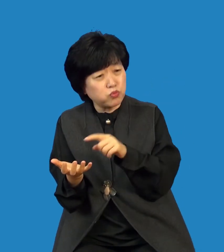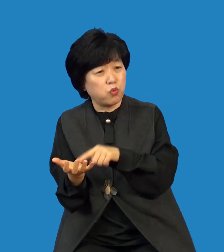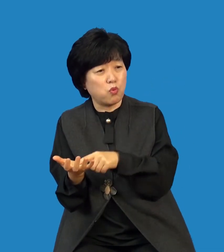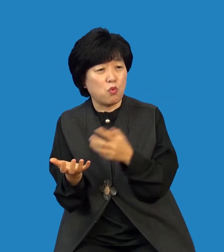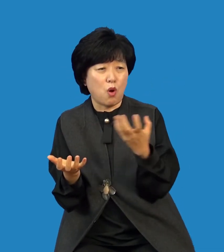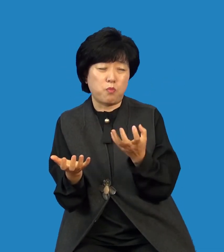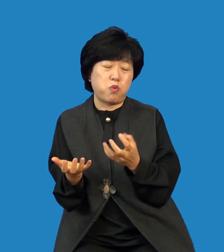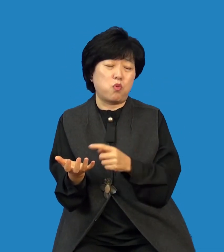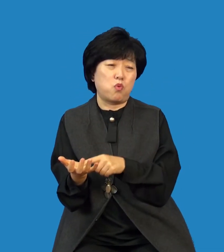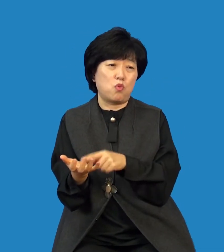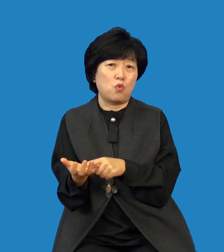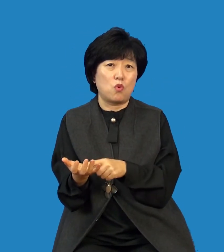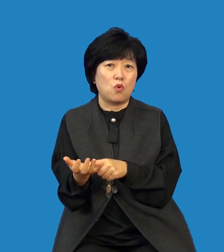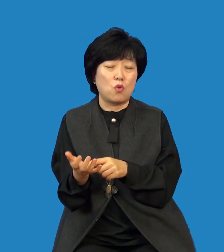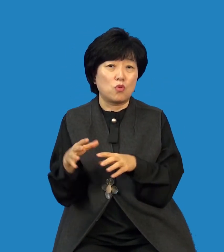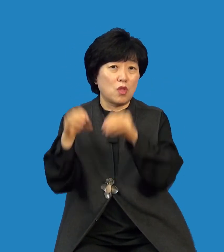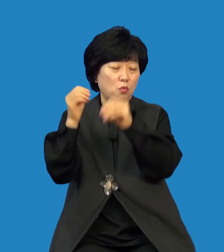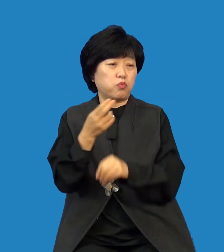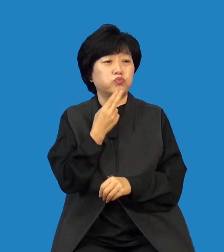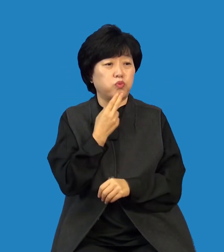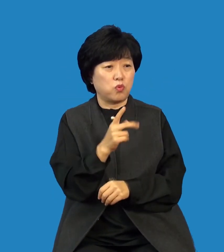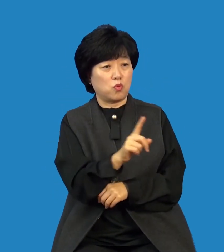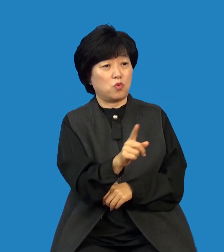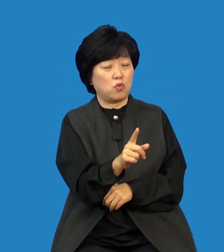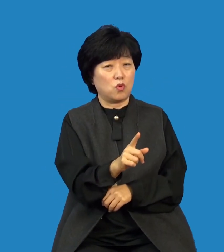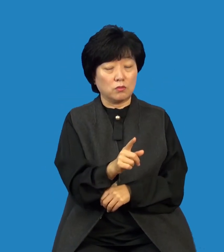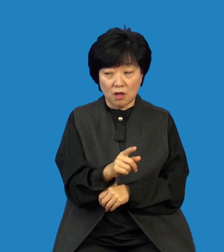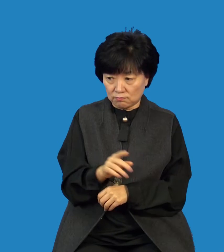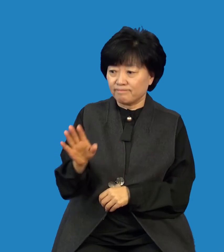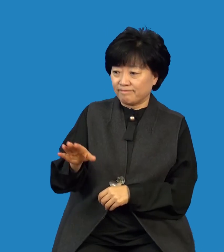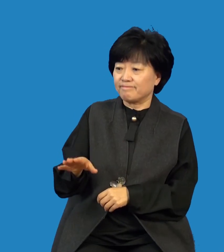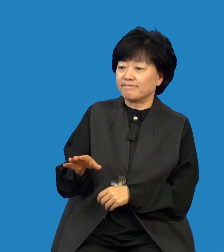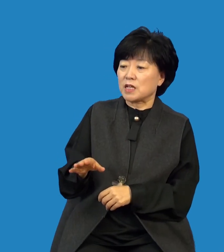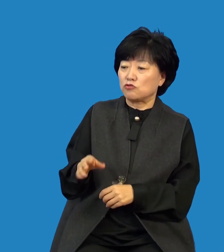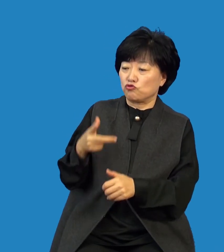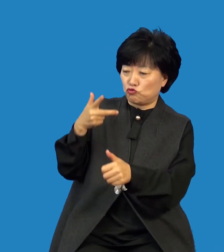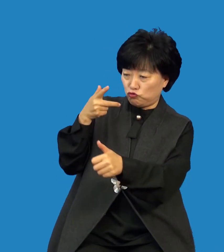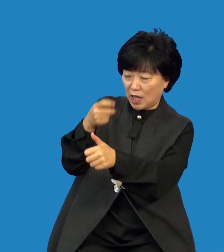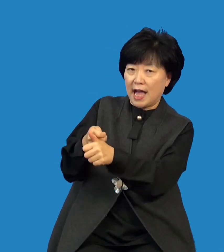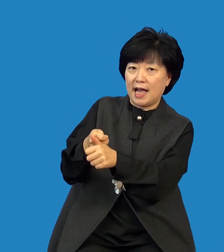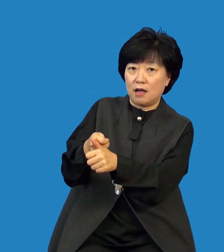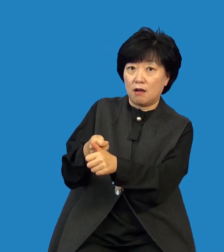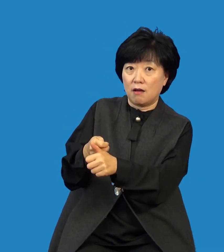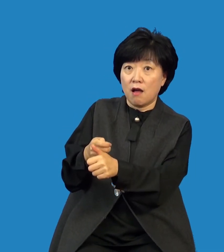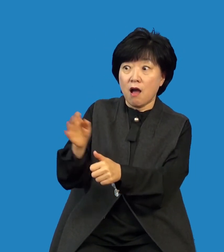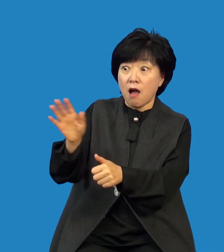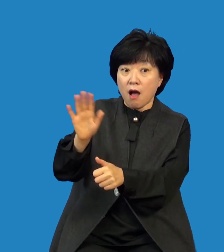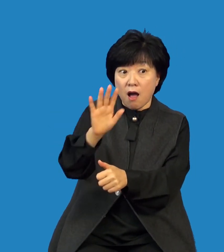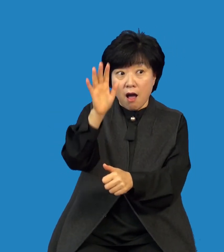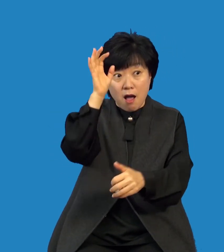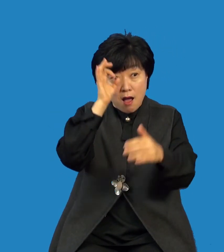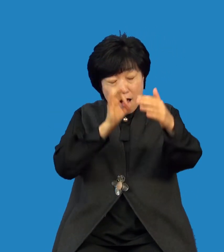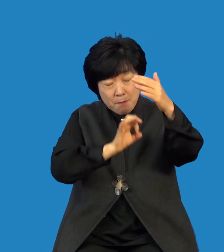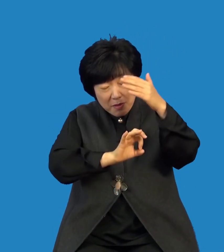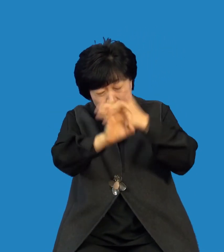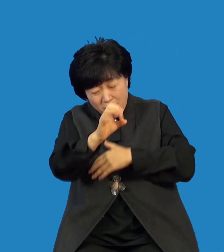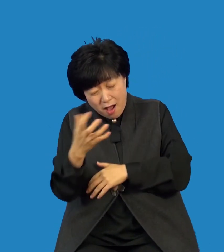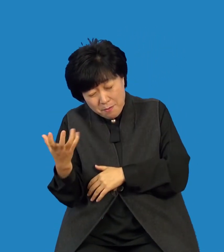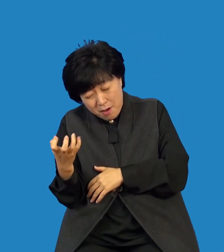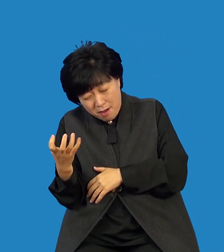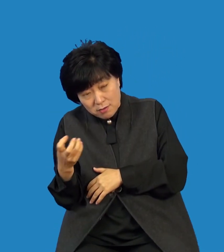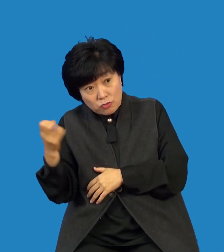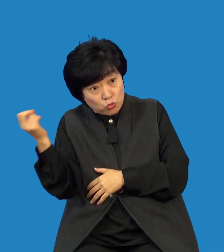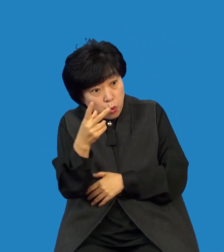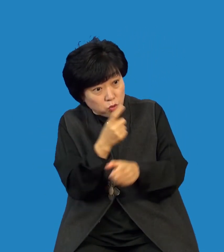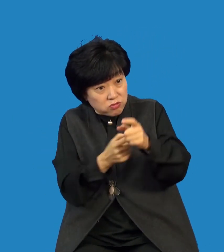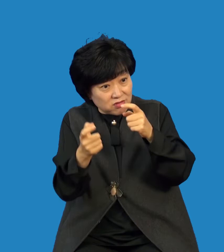그래서 여기 주사 못 놓는다고, 내가 아파서 밤새도록 한 잠도 못 잤는데 거기를 반으로 찌른다고 하는 거는 말도 안 된다 그랬더니 그래도 그렇게 해야 낫는데. 그러더니